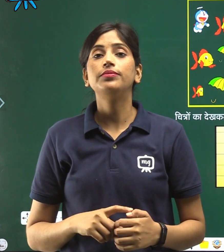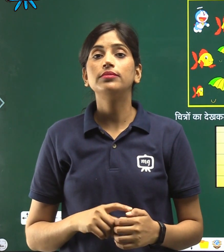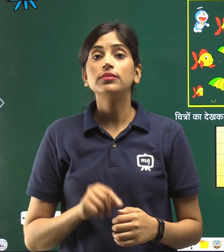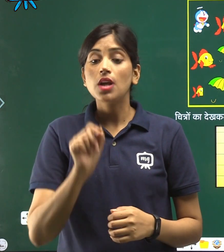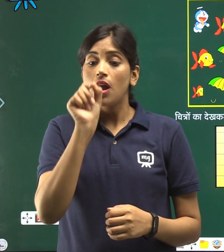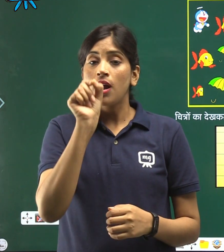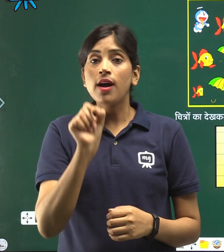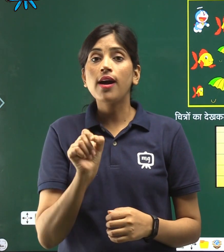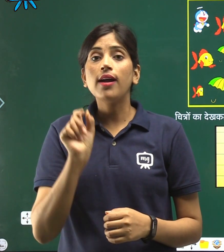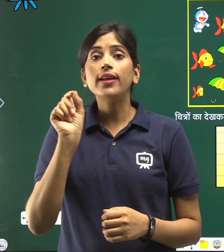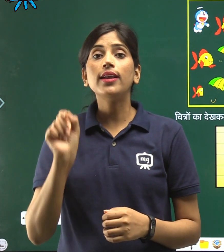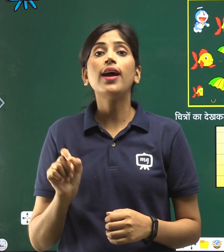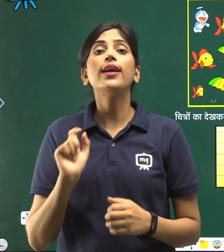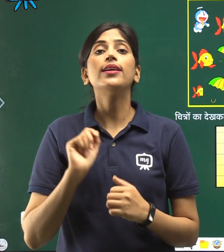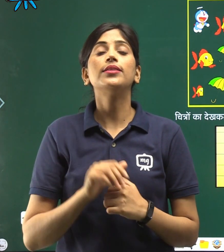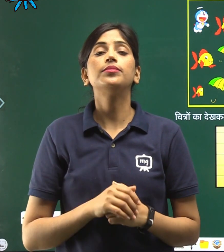खड़ी लाइन